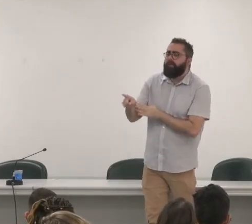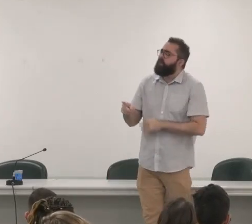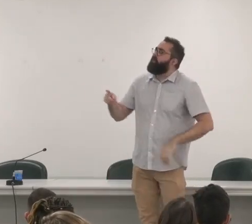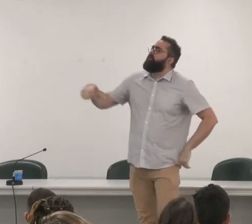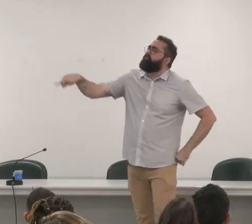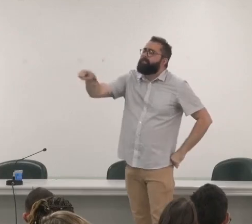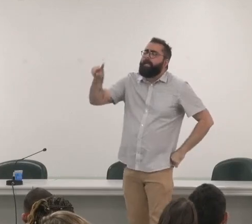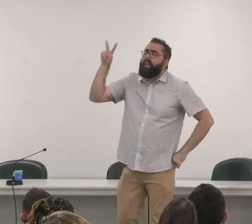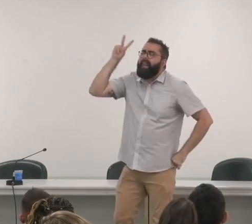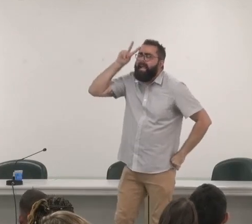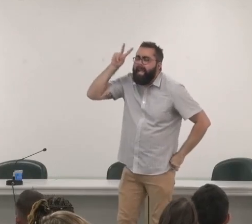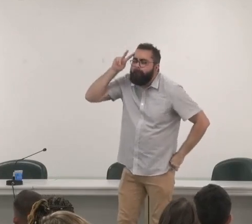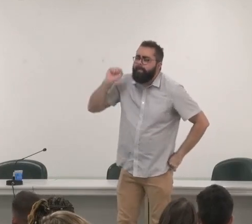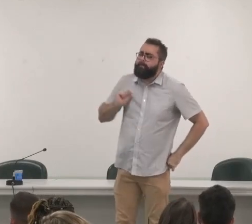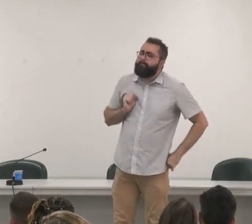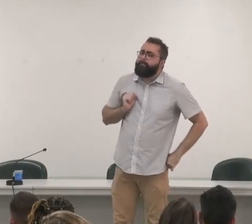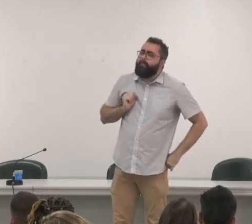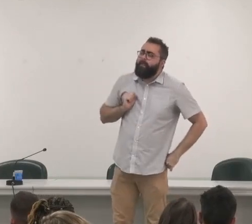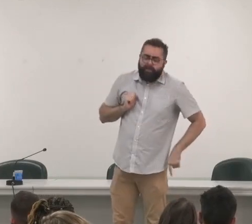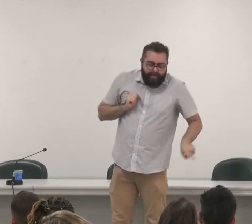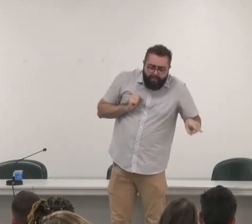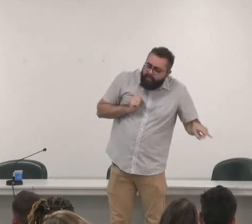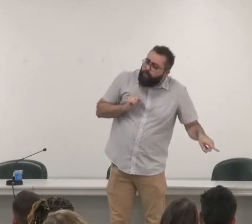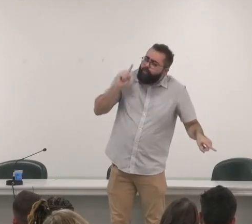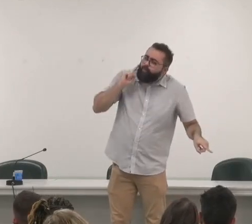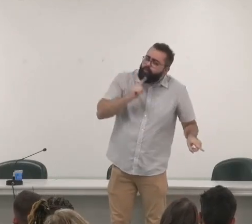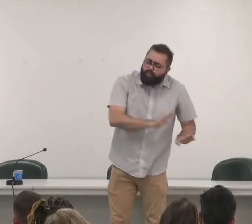E uma outra pergunta que foi feita é se eles se lembravam